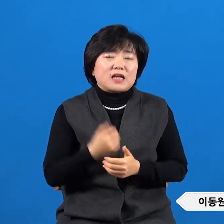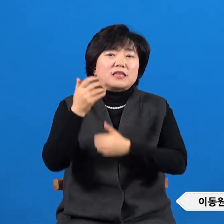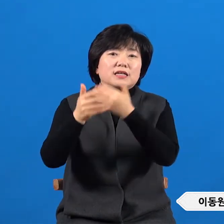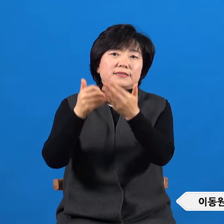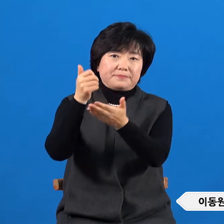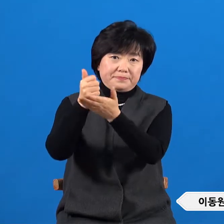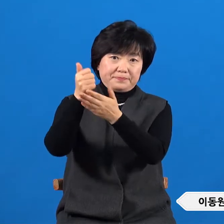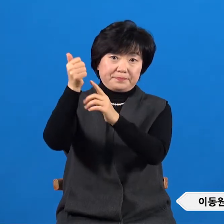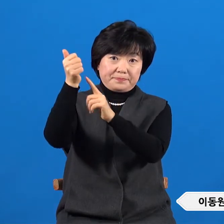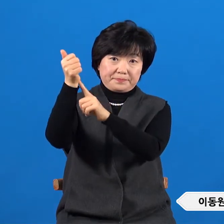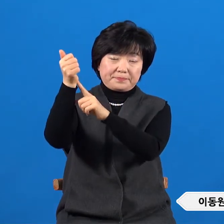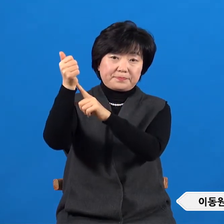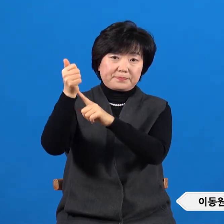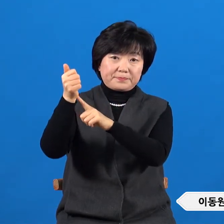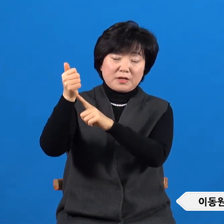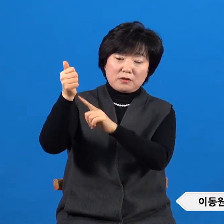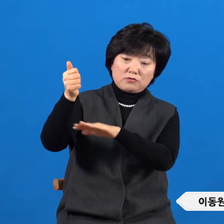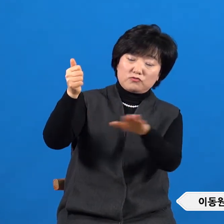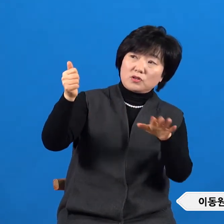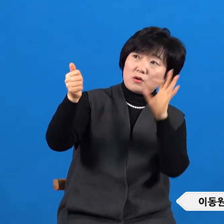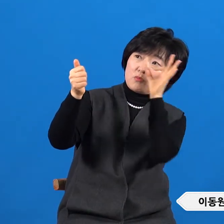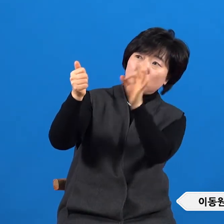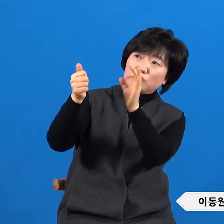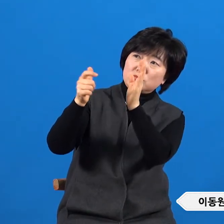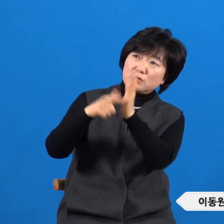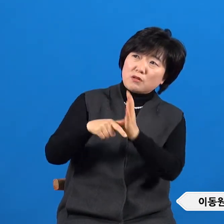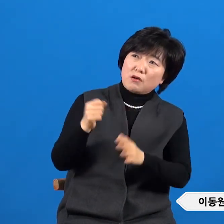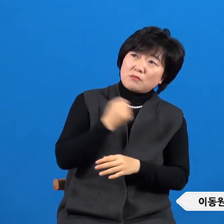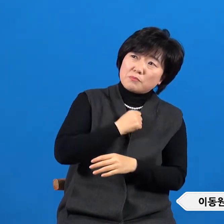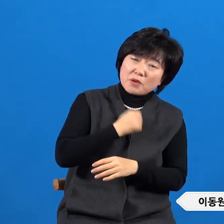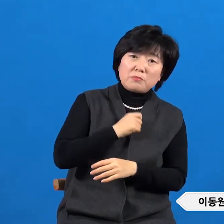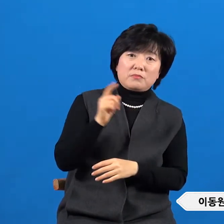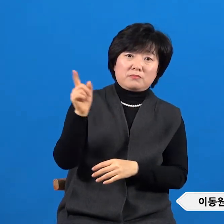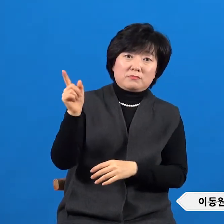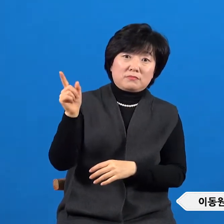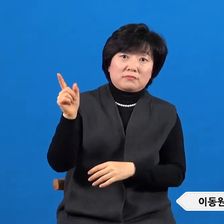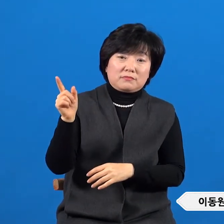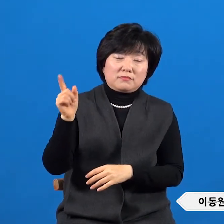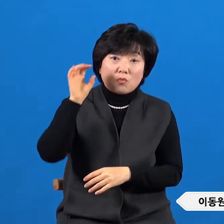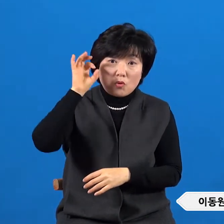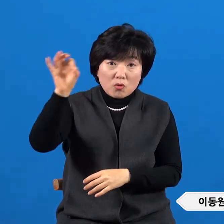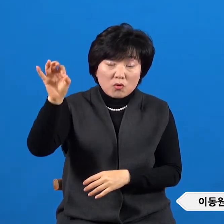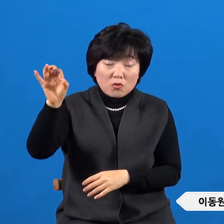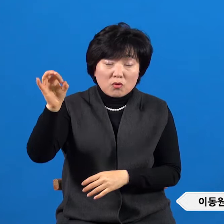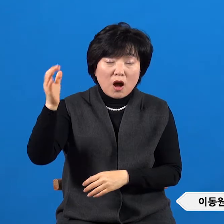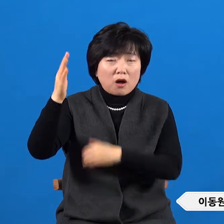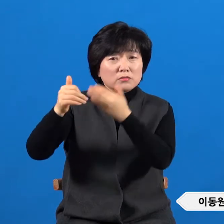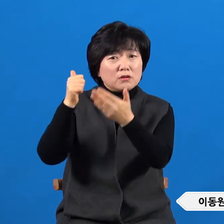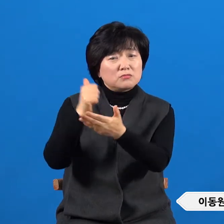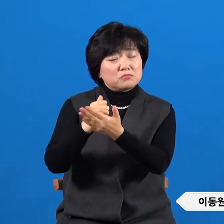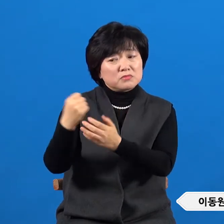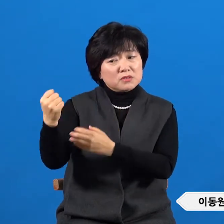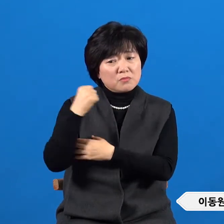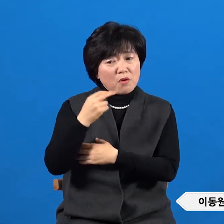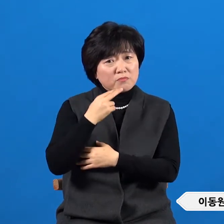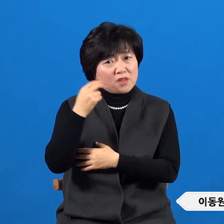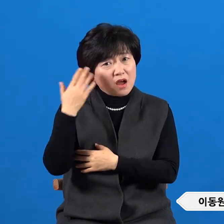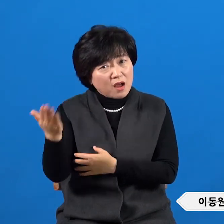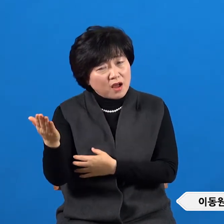세상을 경영하지 않으십니다. 그런 하나님이 우리에게 보기에는 때때로 답답해 보기도